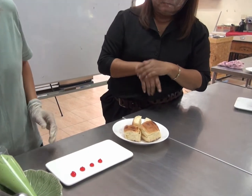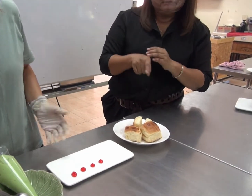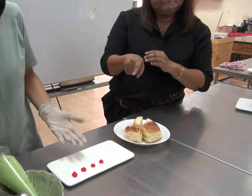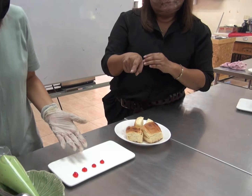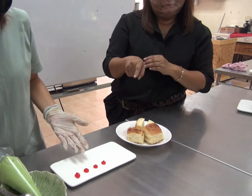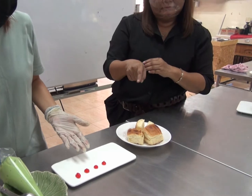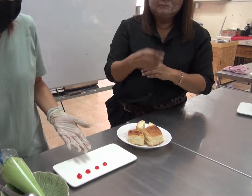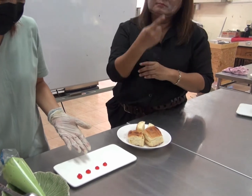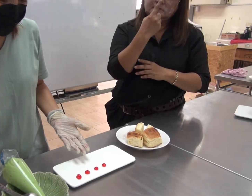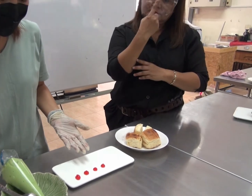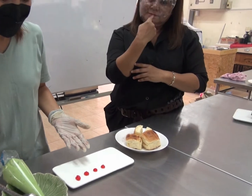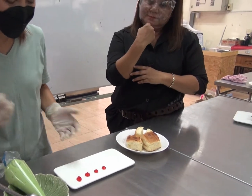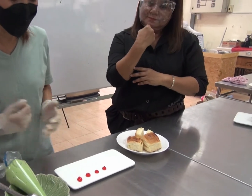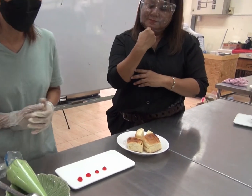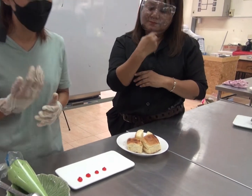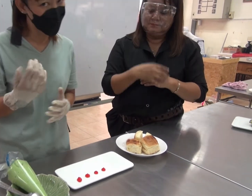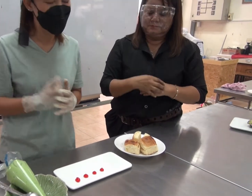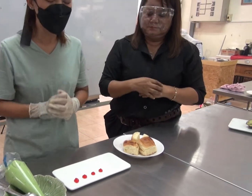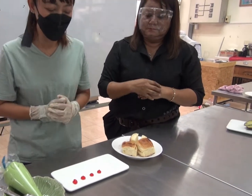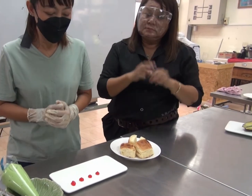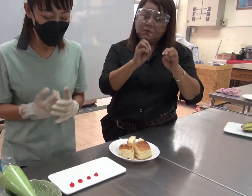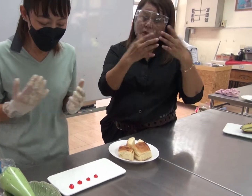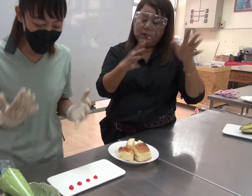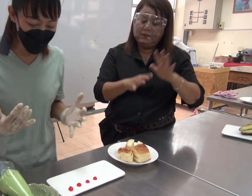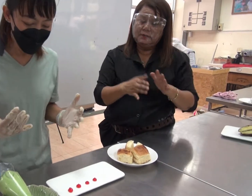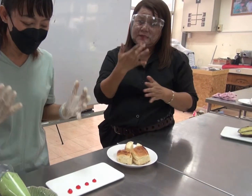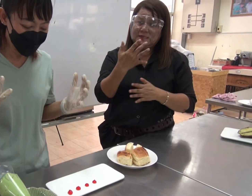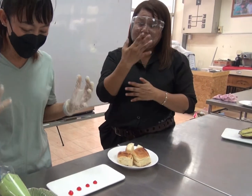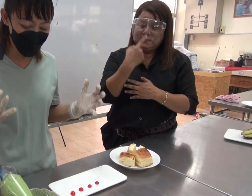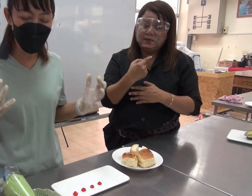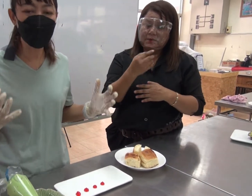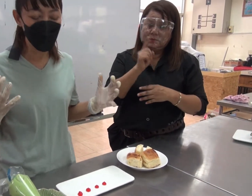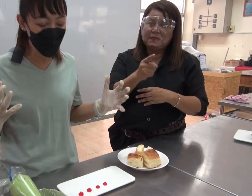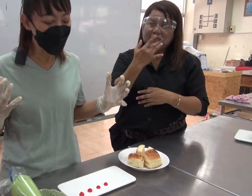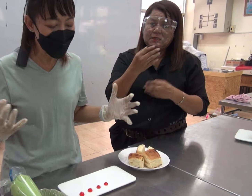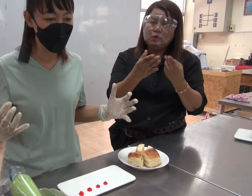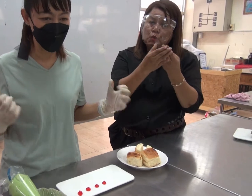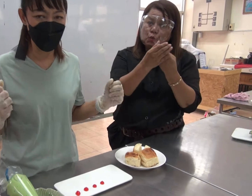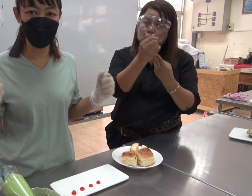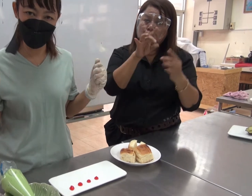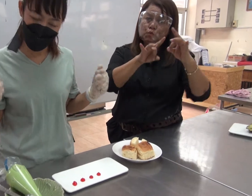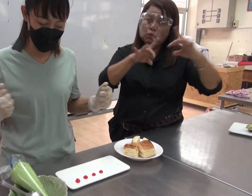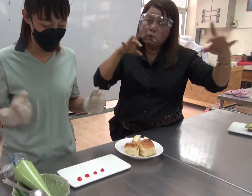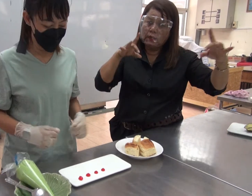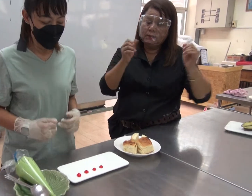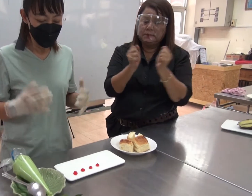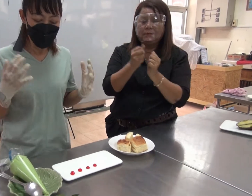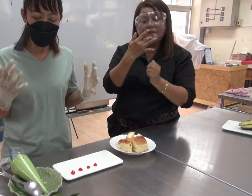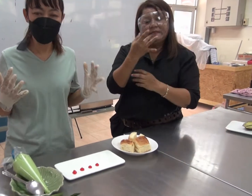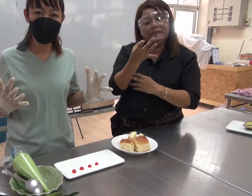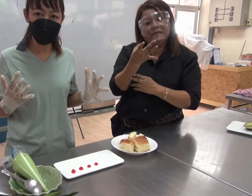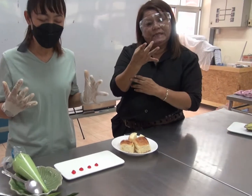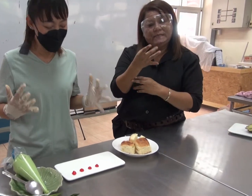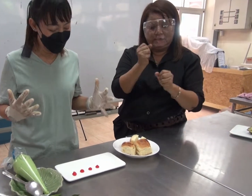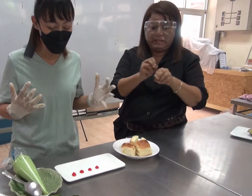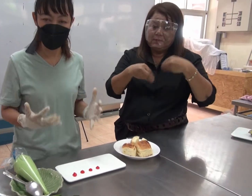คะสีแดงนี่สีแดงครูสอนไปแล้วสีแดงเป็นสีคู่ตรงข้ามกับสีอะไรจะท